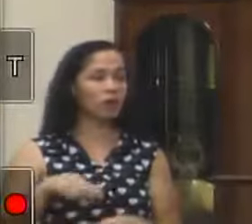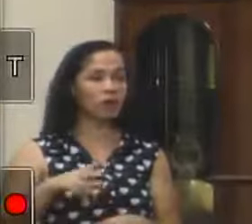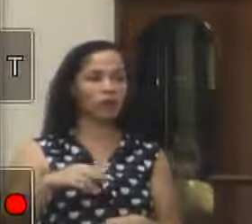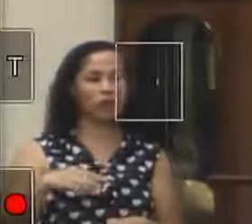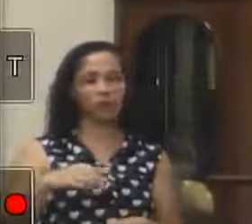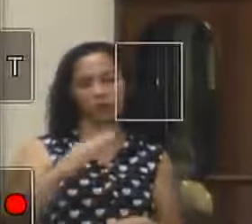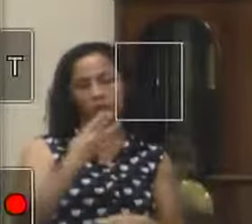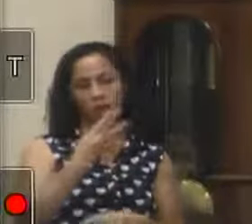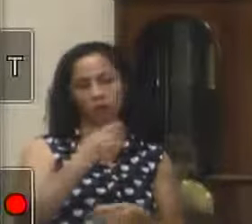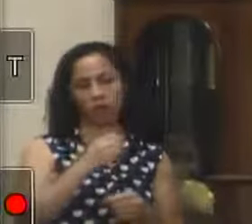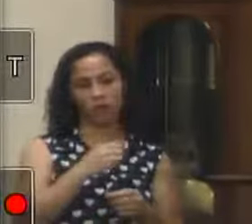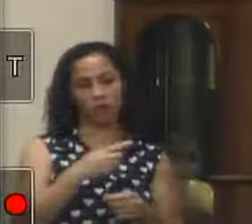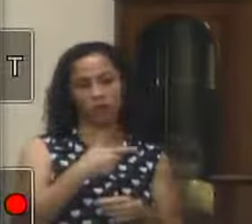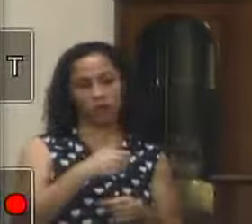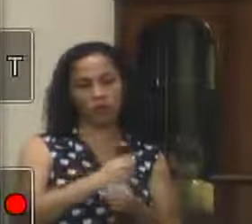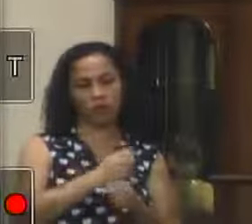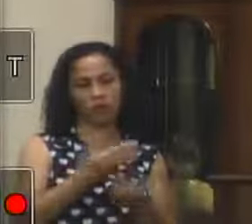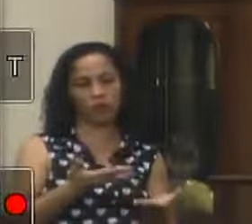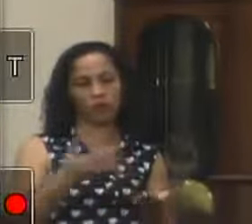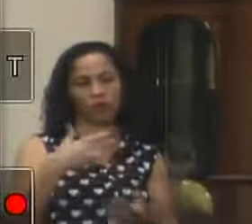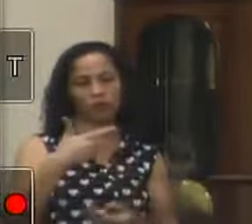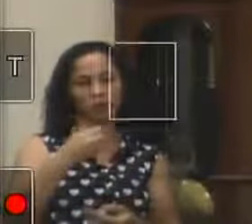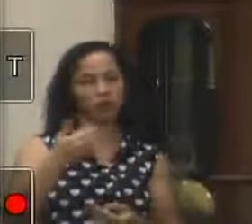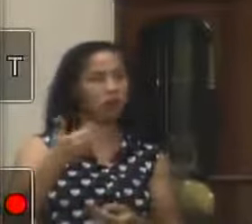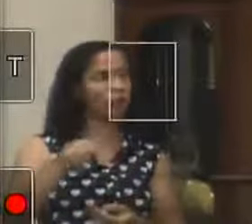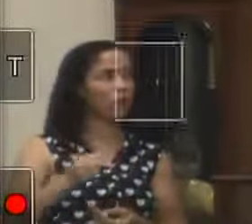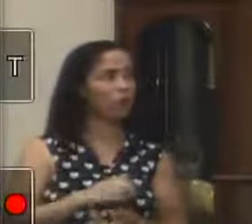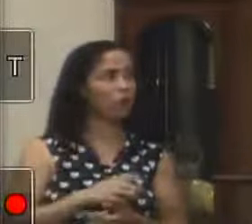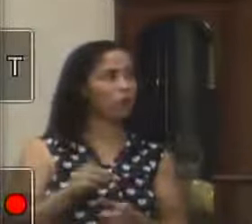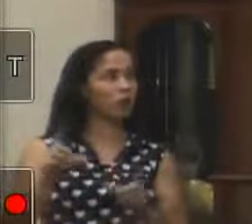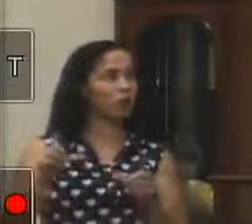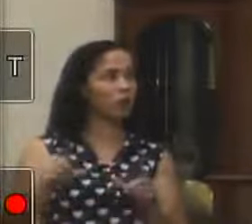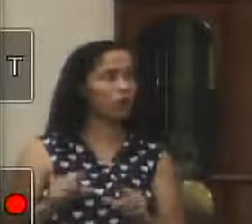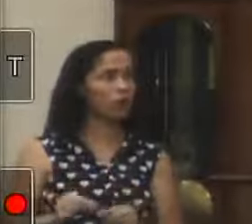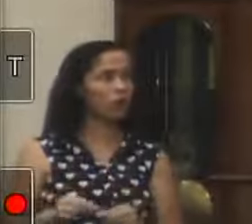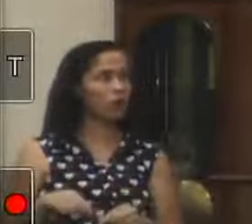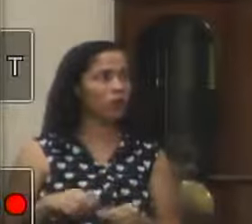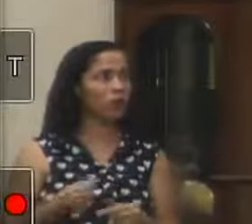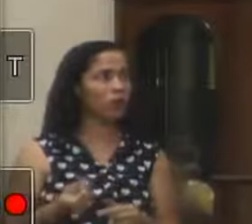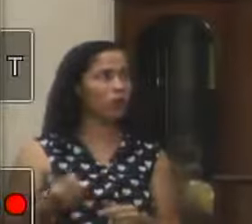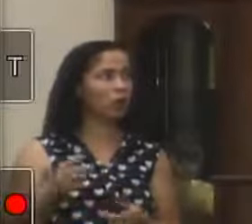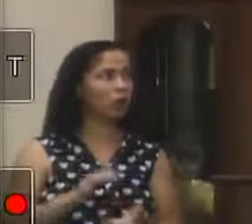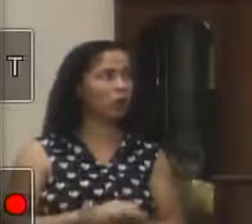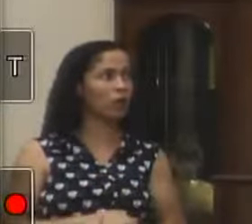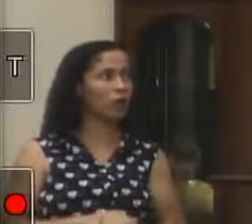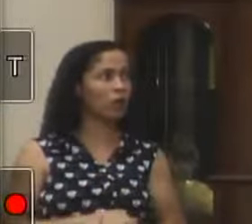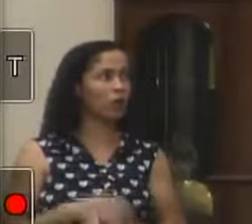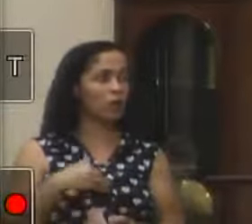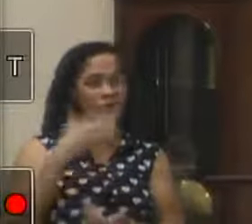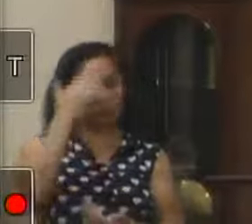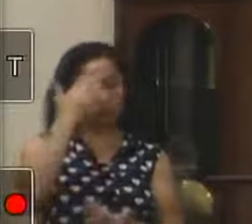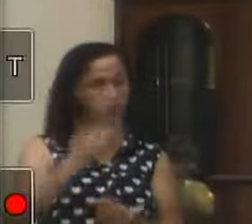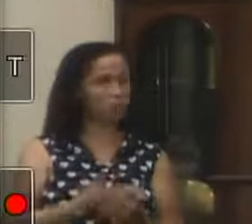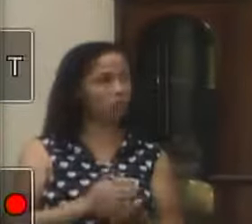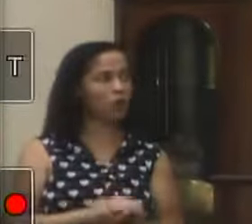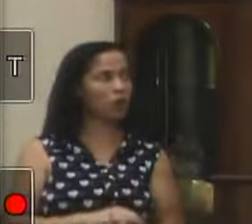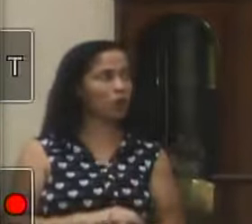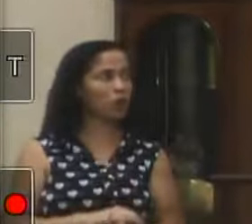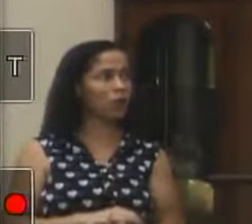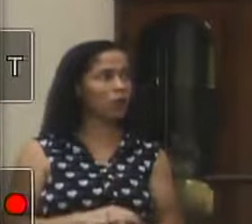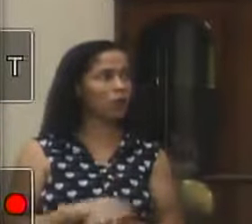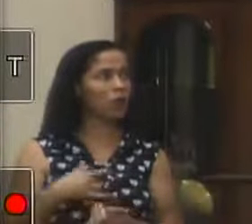legislatura, nesse ano agora, de 2018, nós teremos economias também nessa casa. E eu acredito que não vai ter jeito,